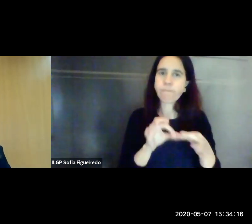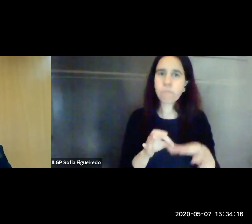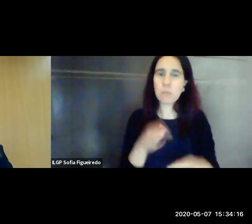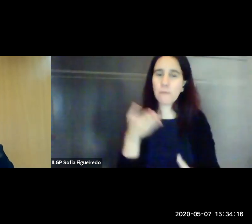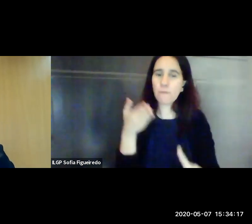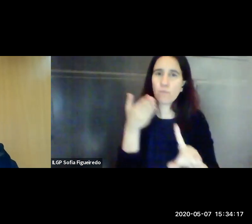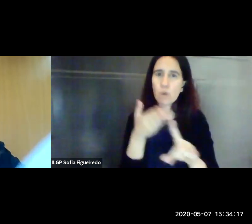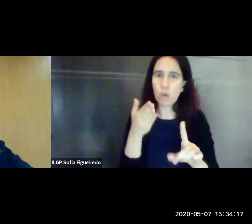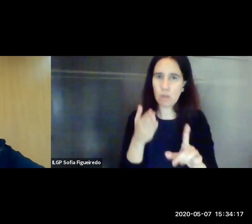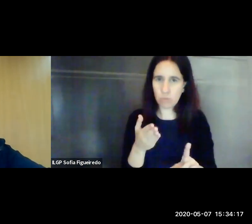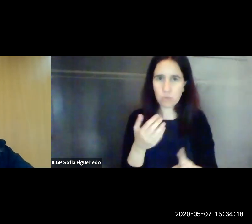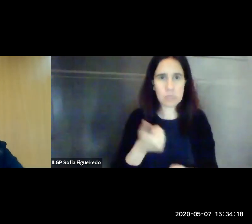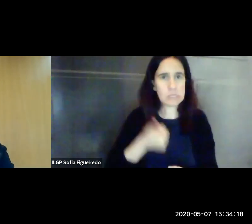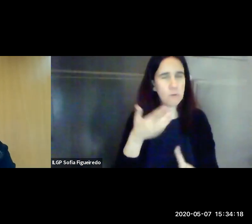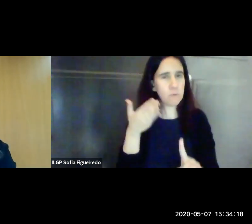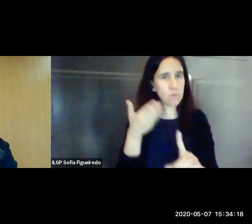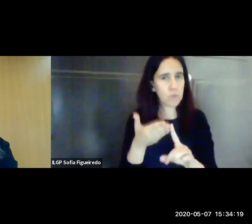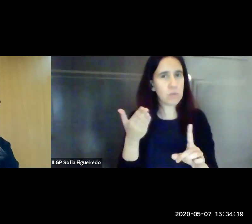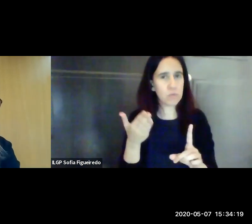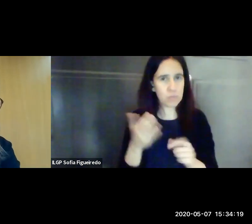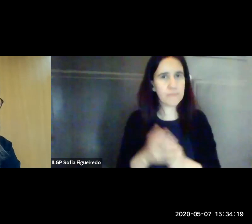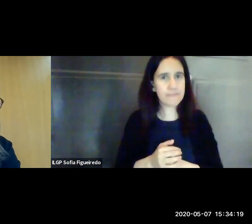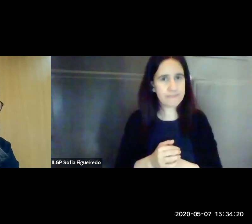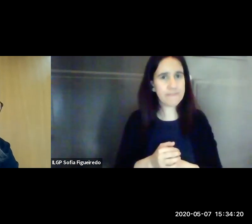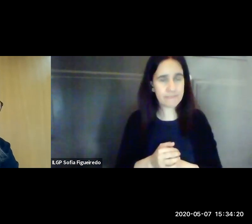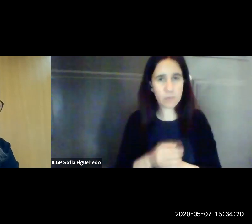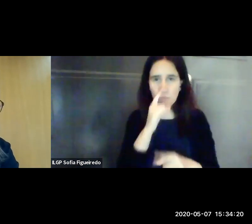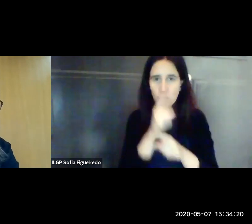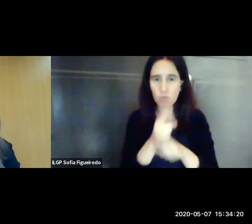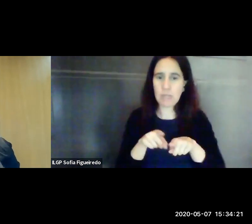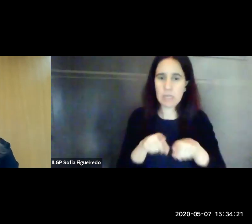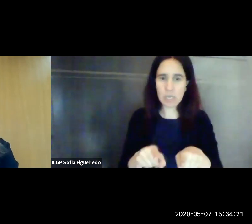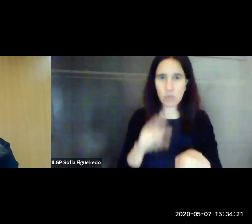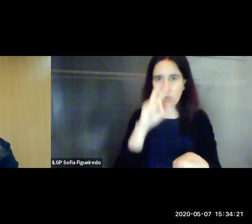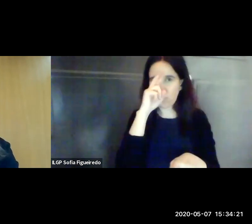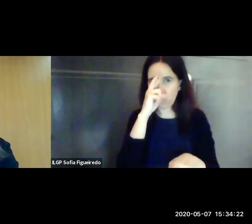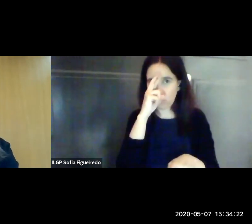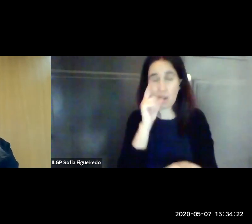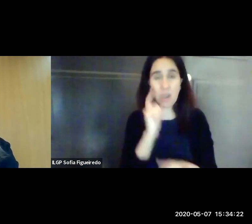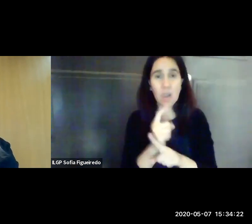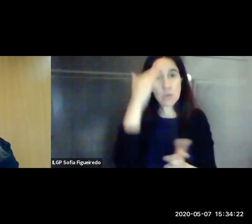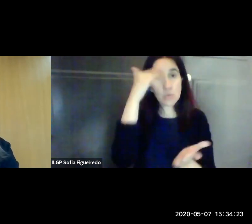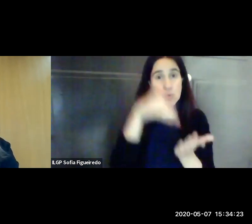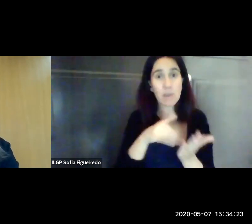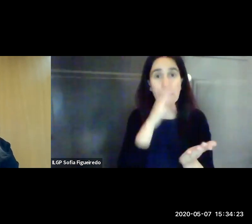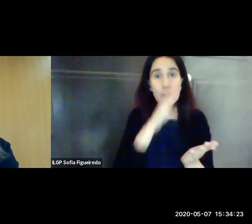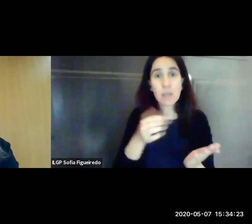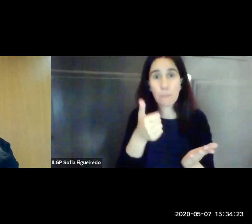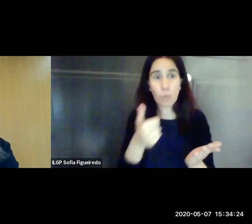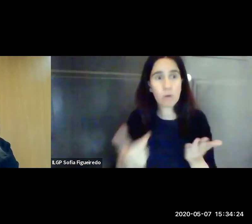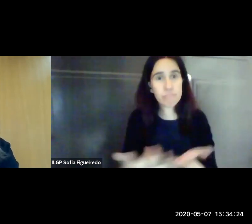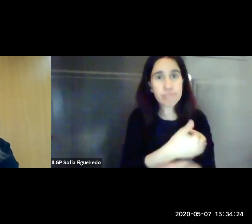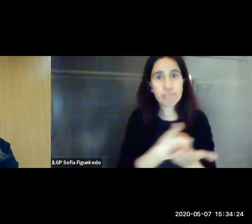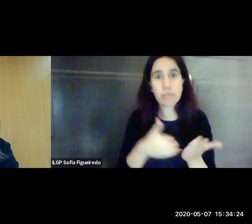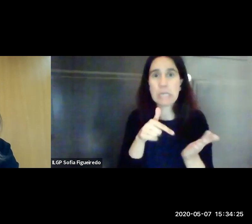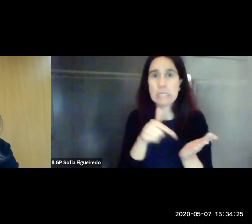focadas, acima de tudo focadas. O esforço de alinhar e a partir dos resultados com as boas práticas é